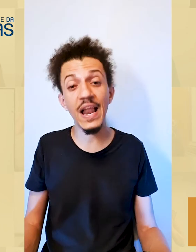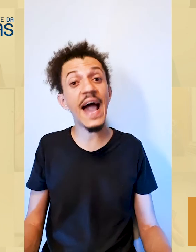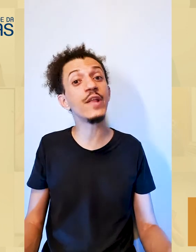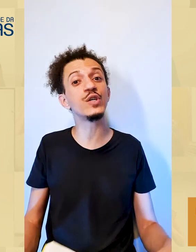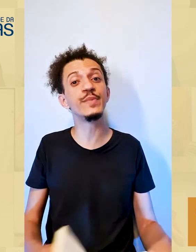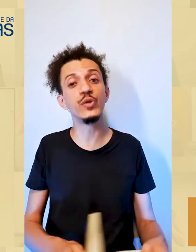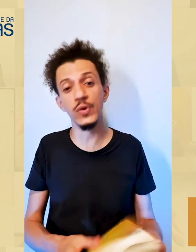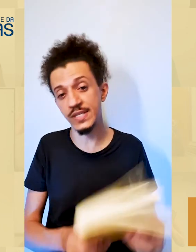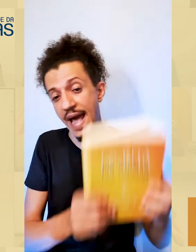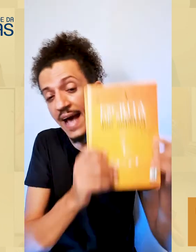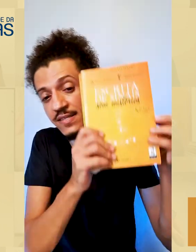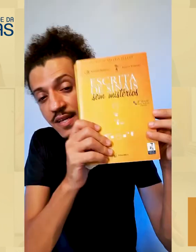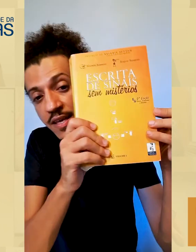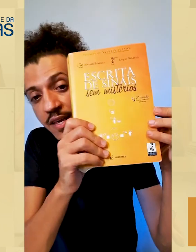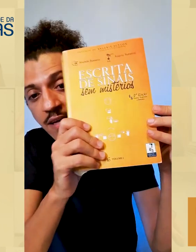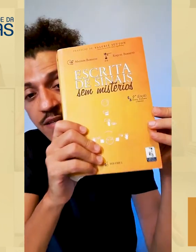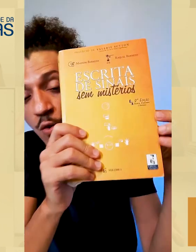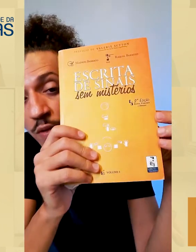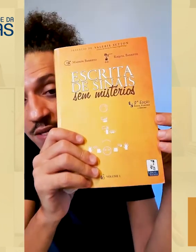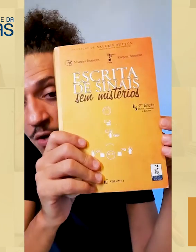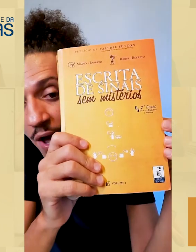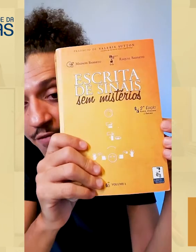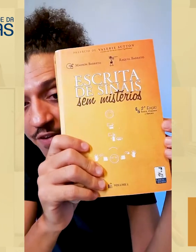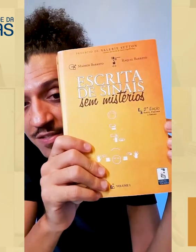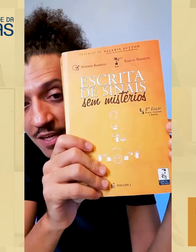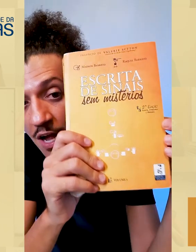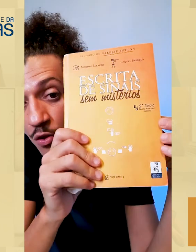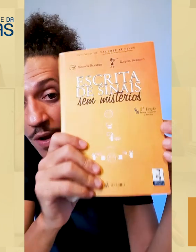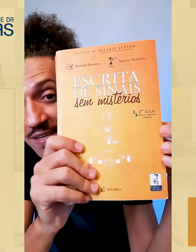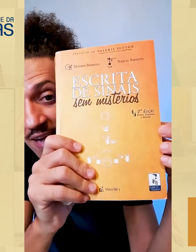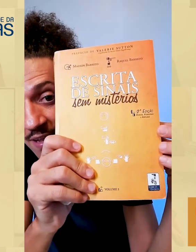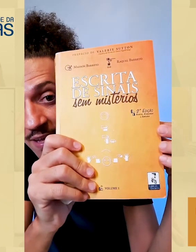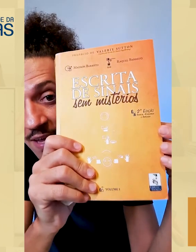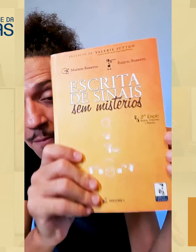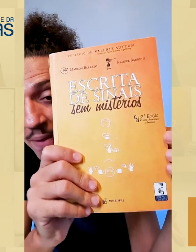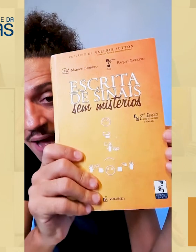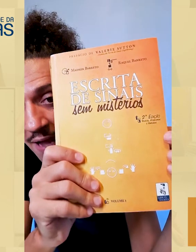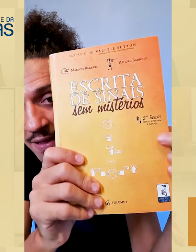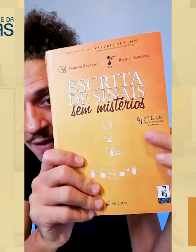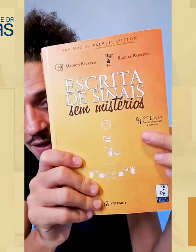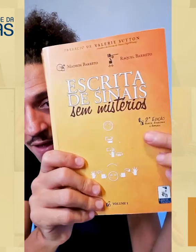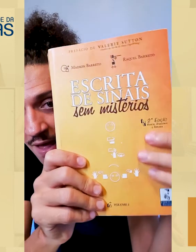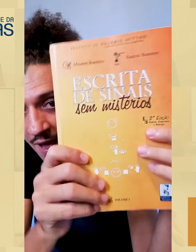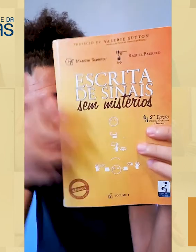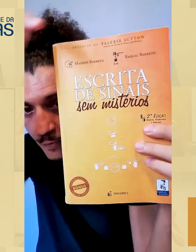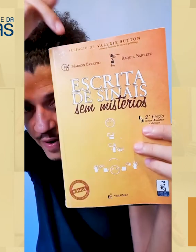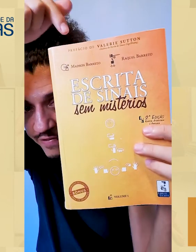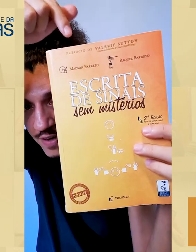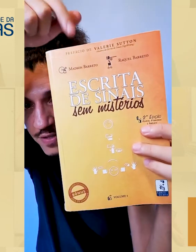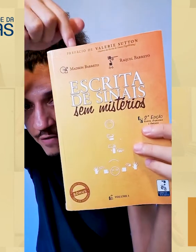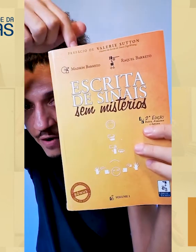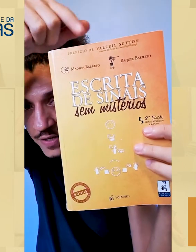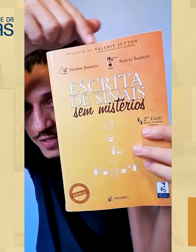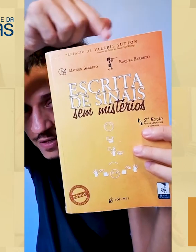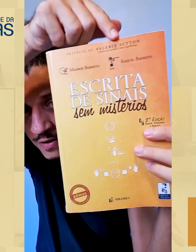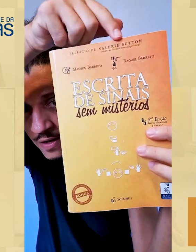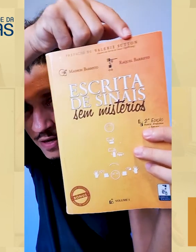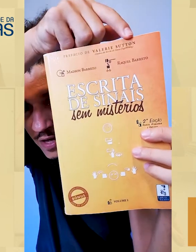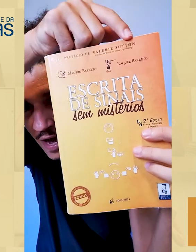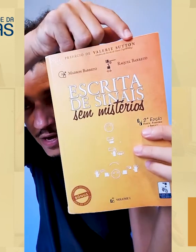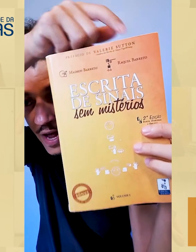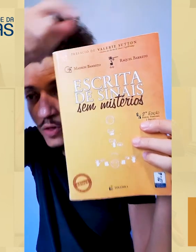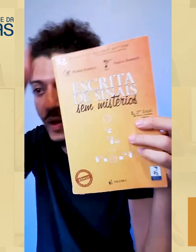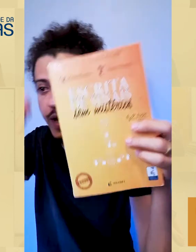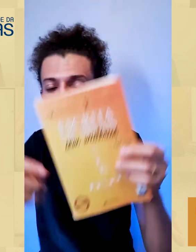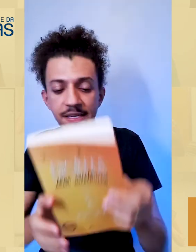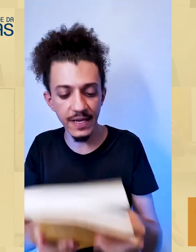edição, lá em 2012. Essa daqui é a segunda edição, revista atualizada e ampliada. Ela tem o prefácio da Valerie Sutton, que é